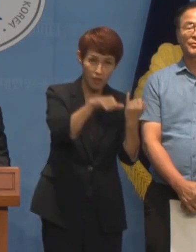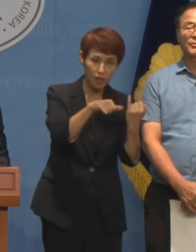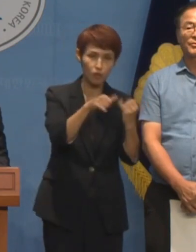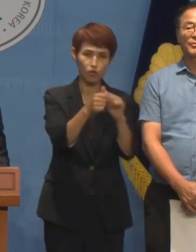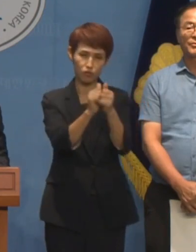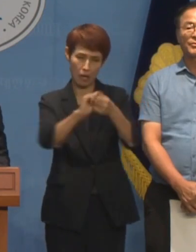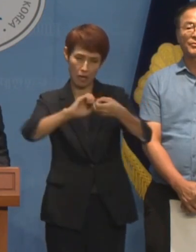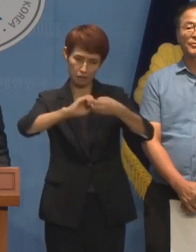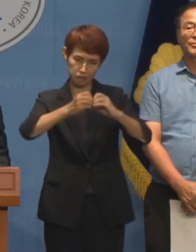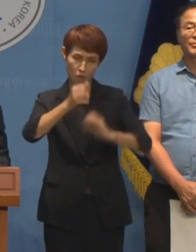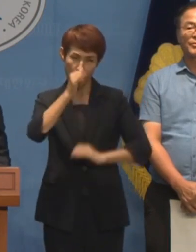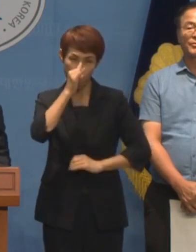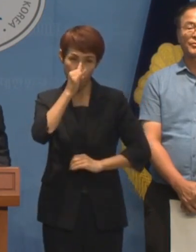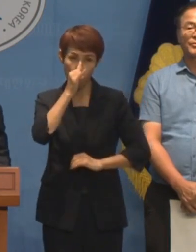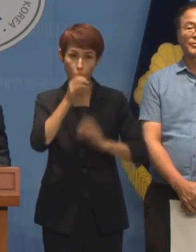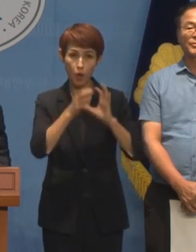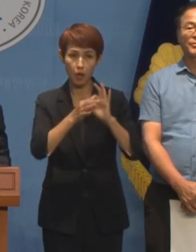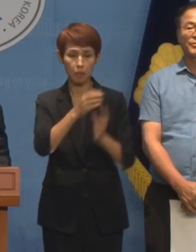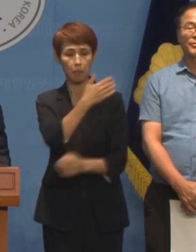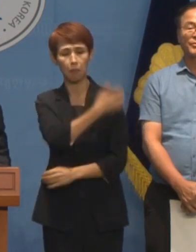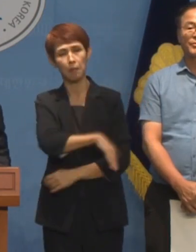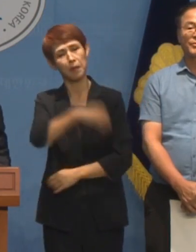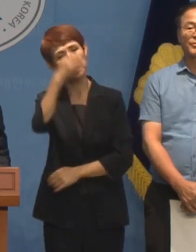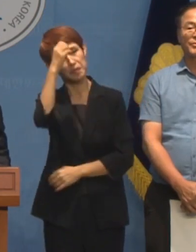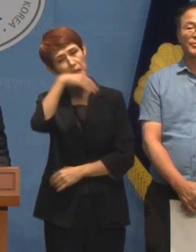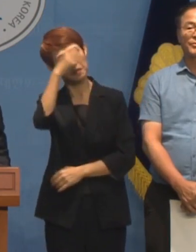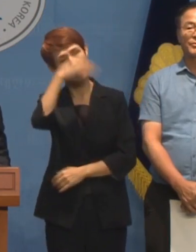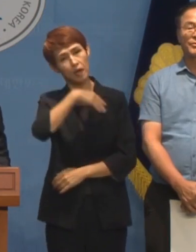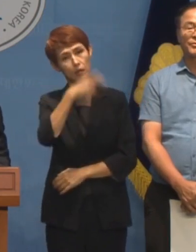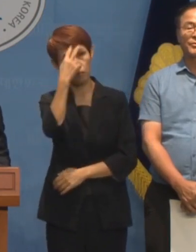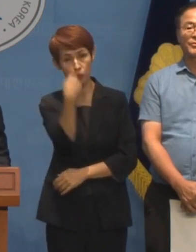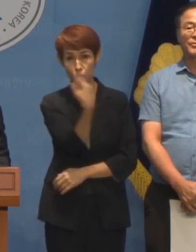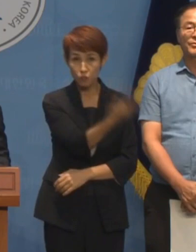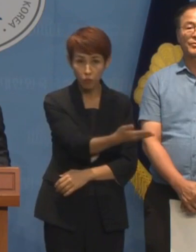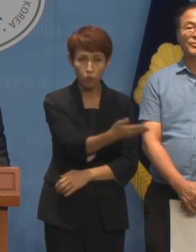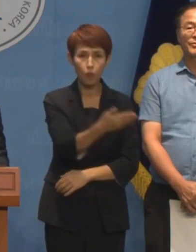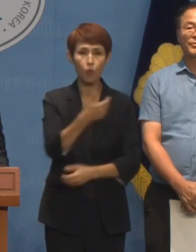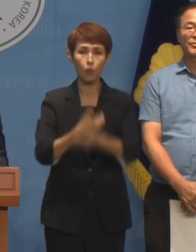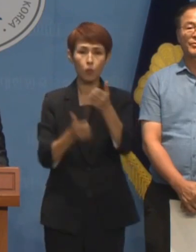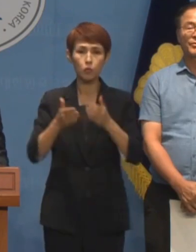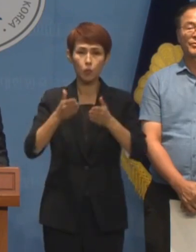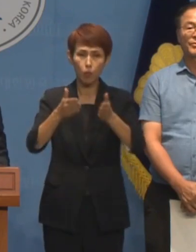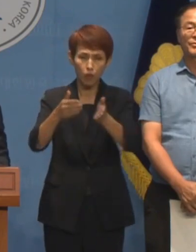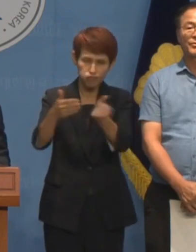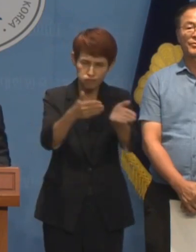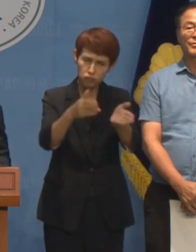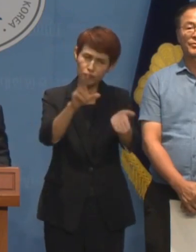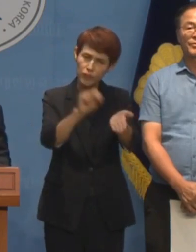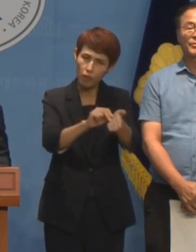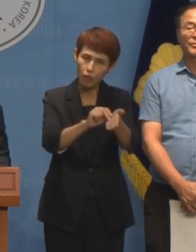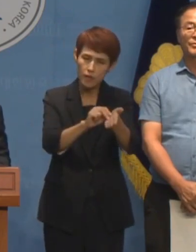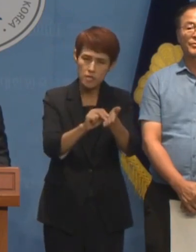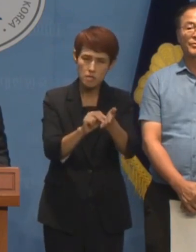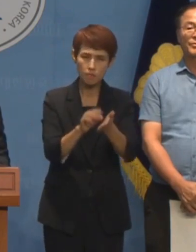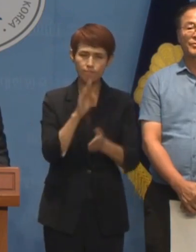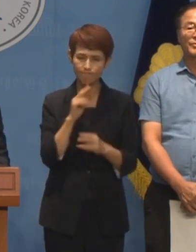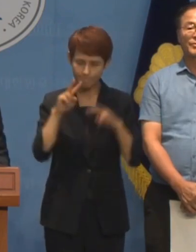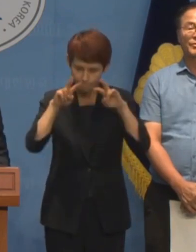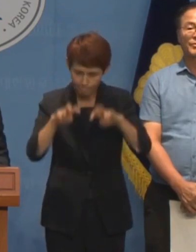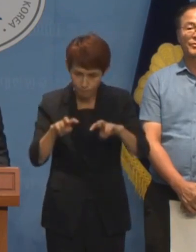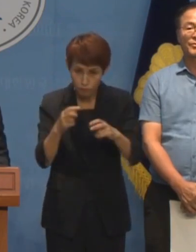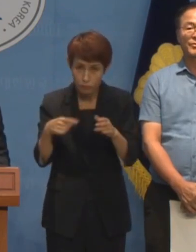수많은 의혹에는 나몰라라 하면서 고속도로 게이트 진상규명을 위해 노력하고 있는 지역사회와